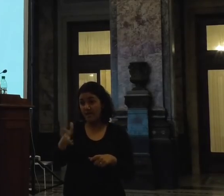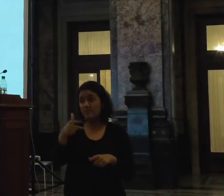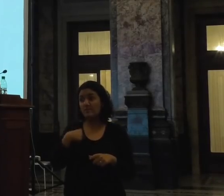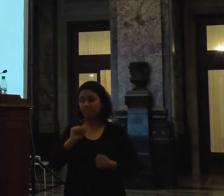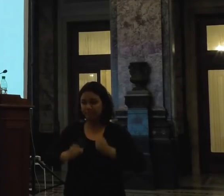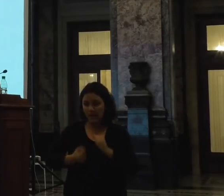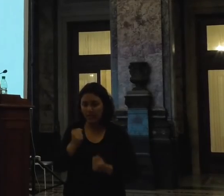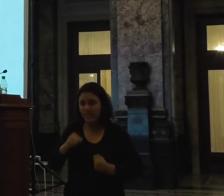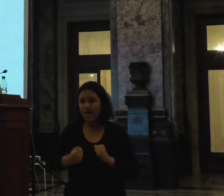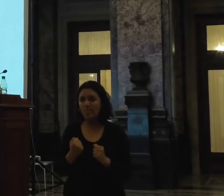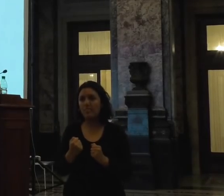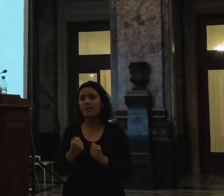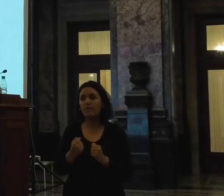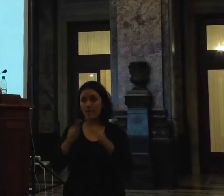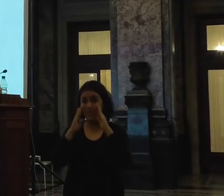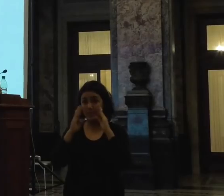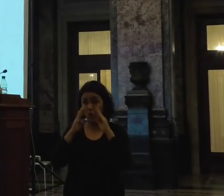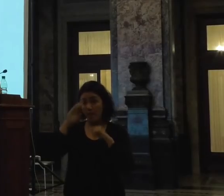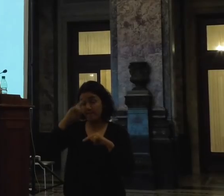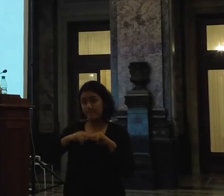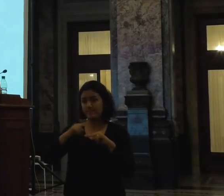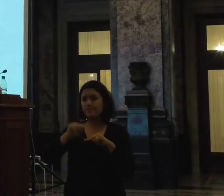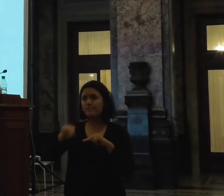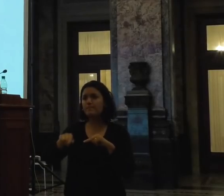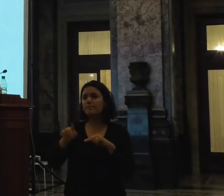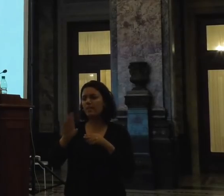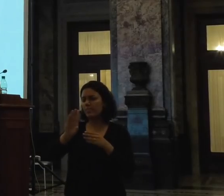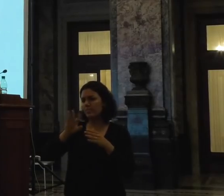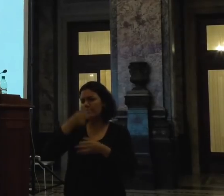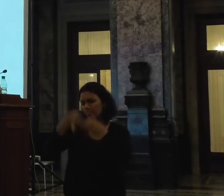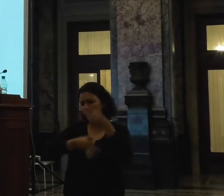controles, y aquí no les voy a describir todo, pero